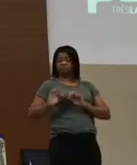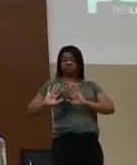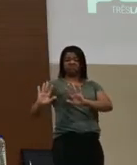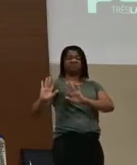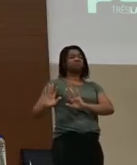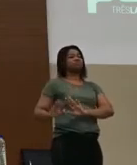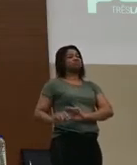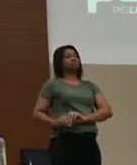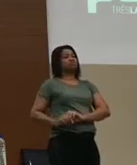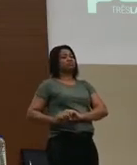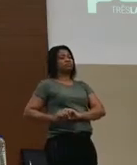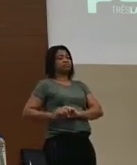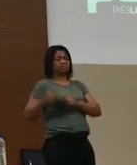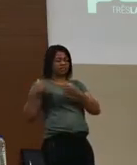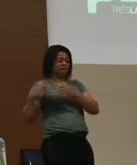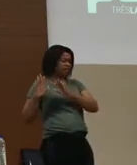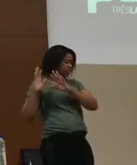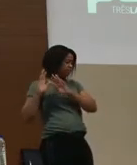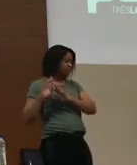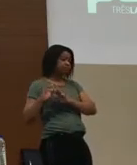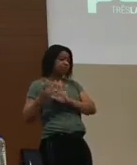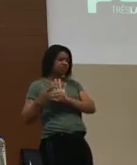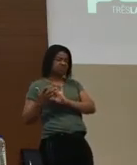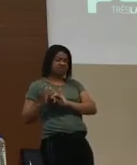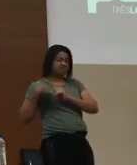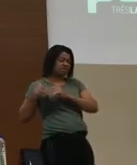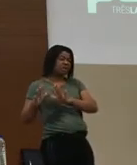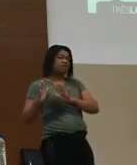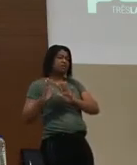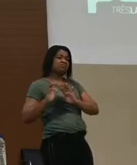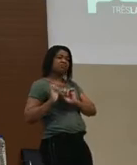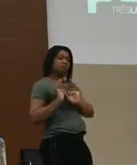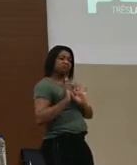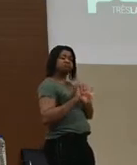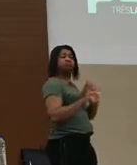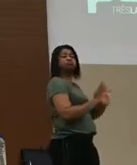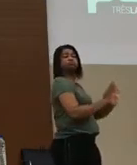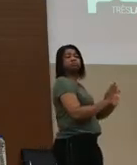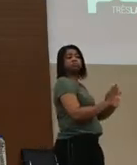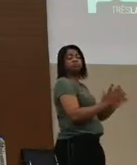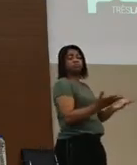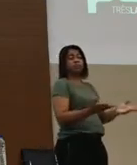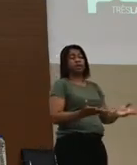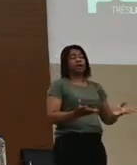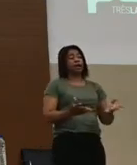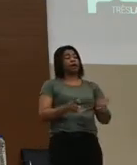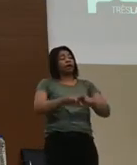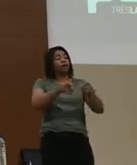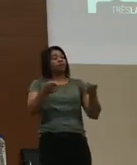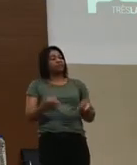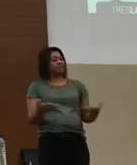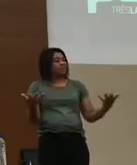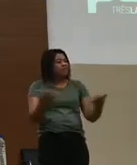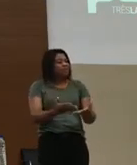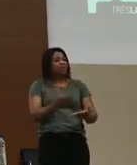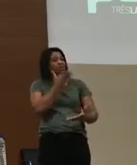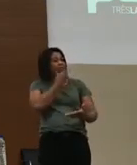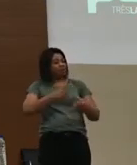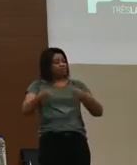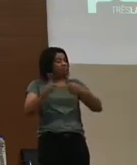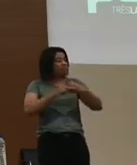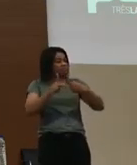Largaram, sai fora. Pedro, no seu primeiro sermão, depois do Pentecostes, 3.000 almas para o Senhor.